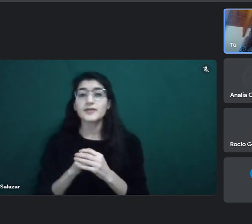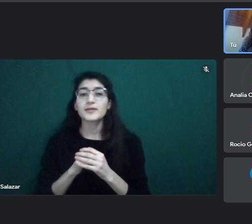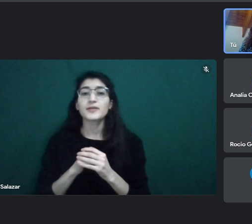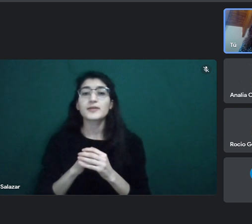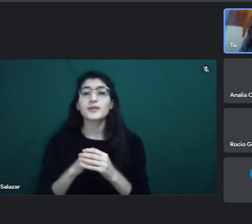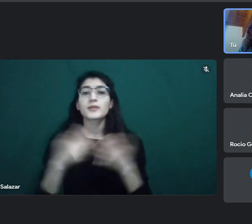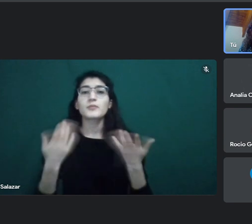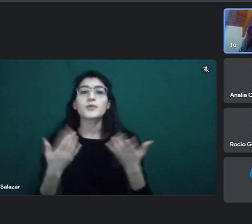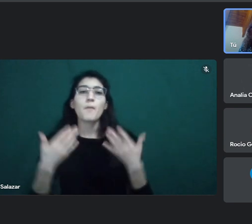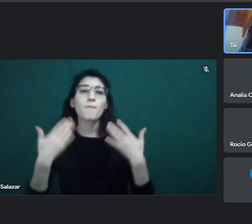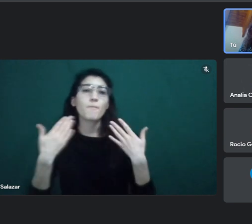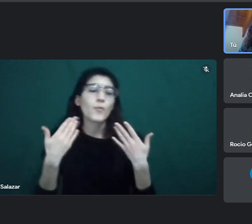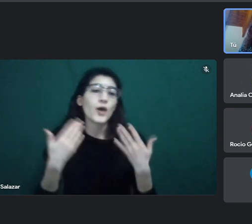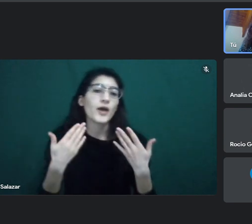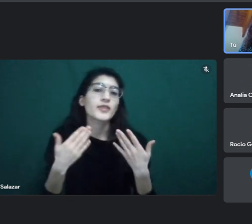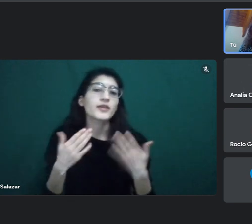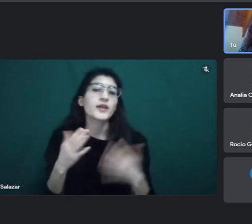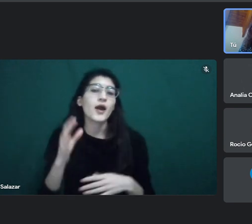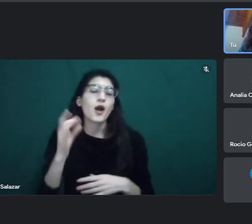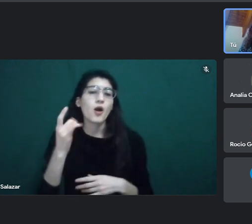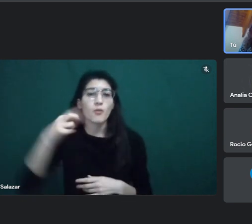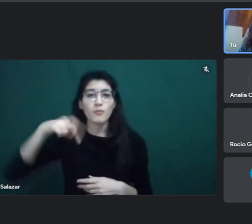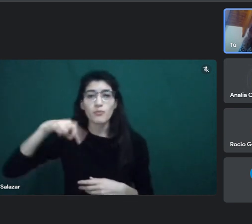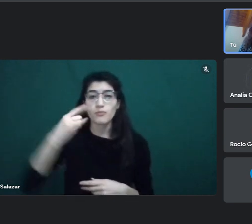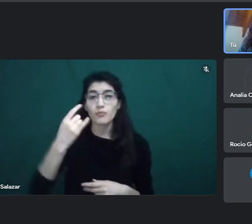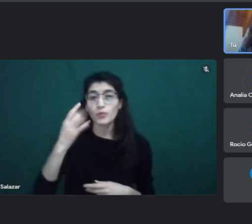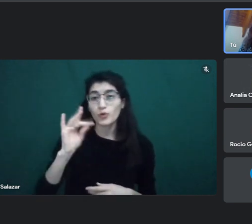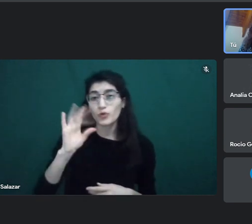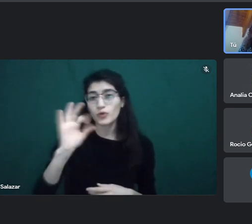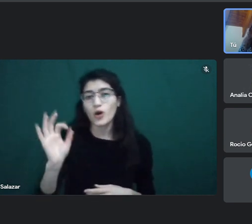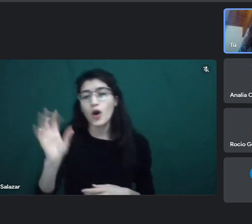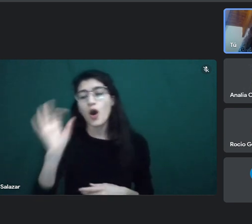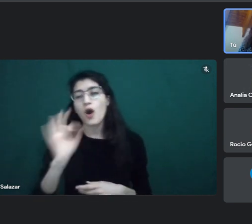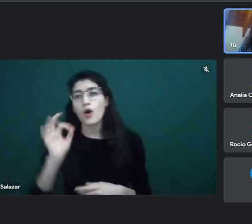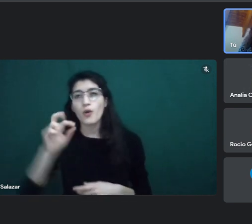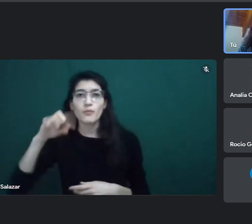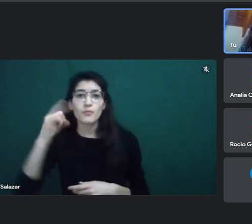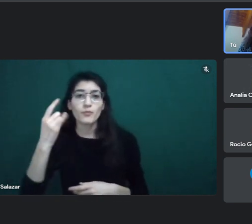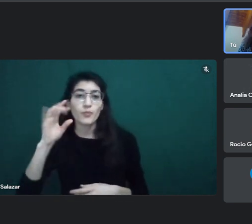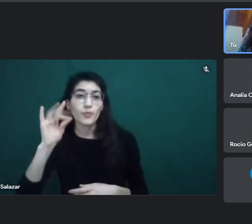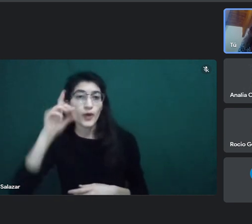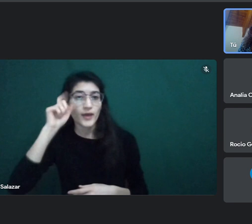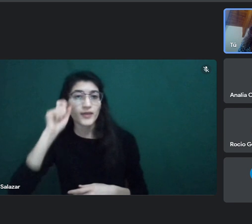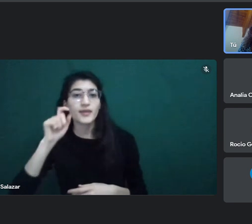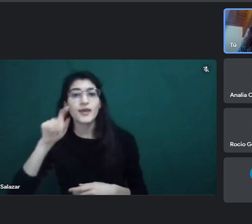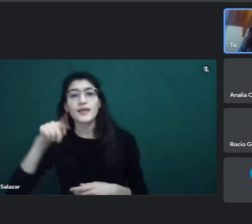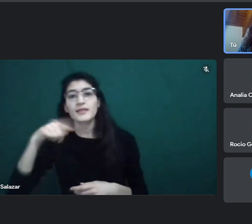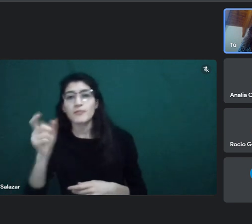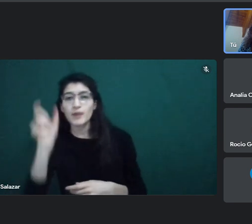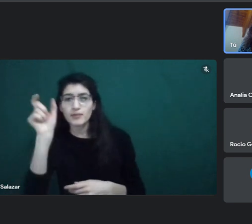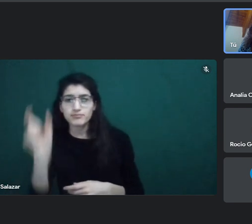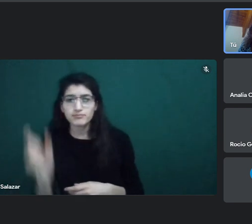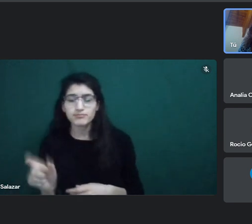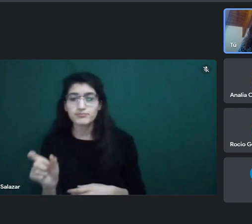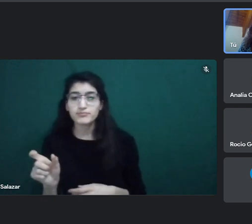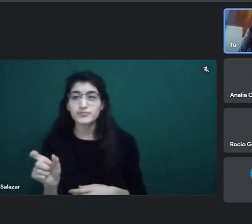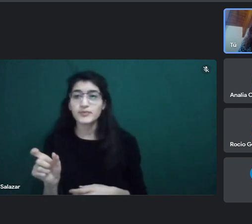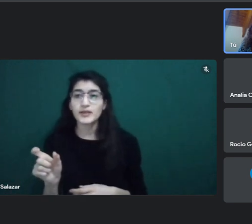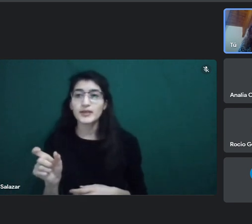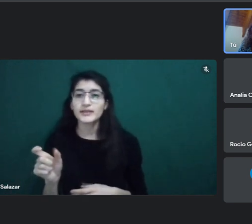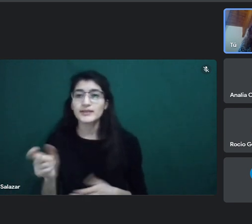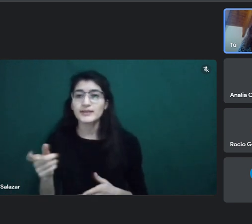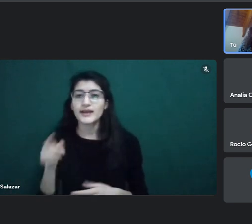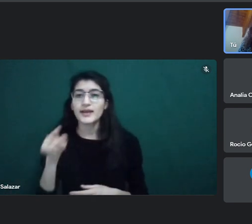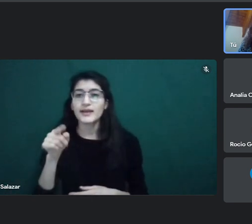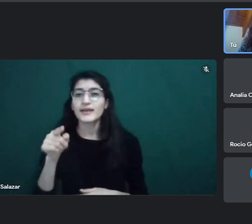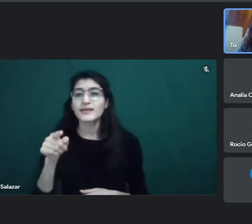pudo, puede, esta sería. Para el futuro, will y shall, shall no, prácticamente no se usa,